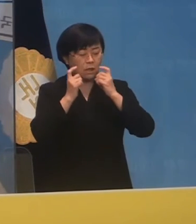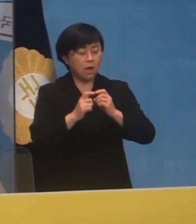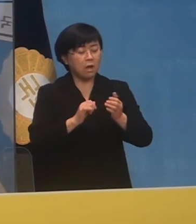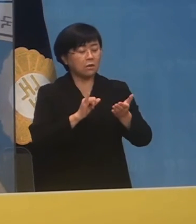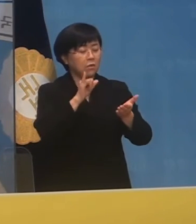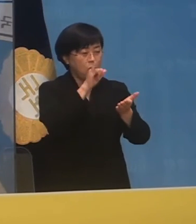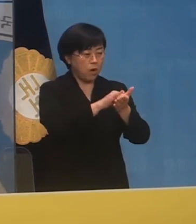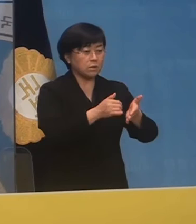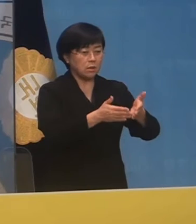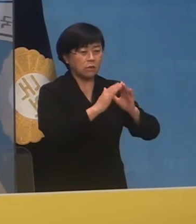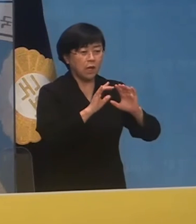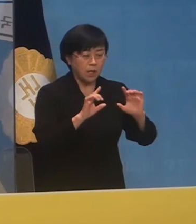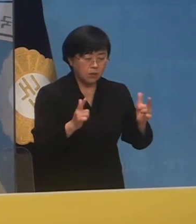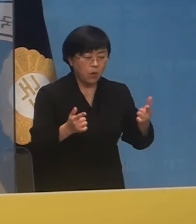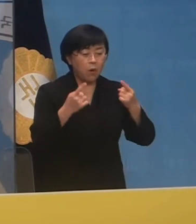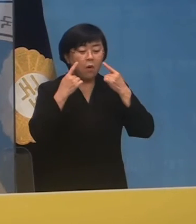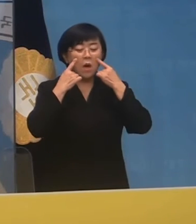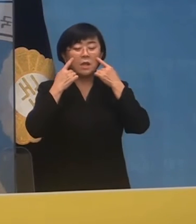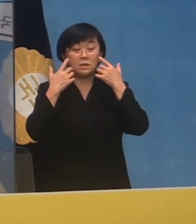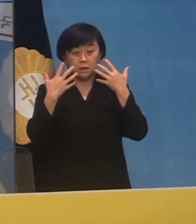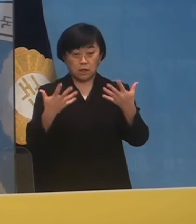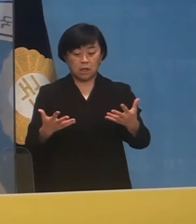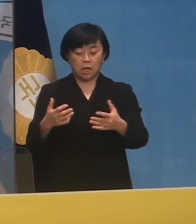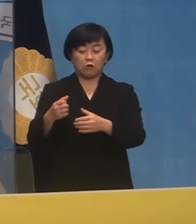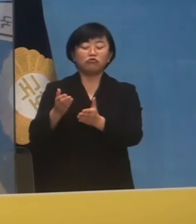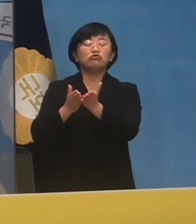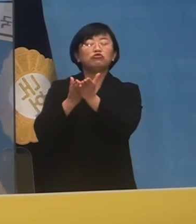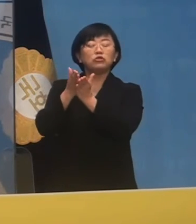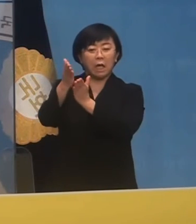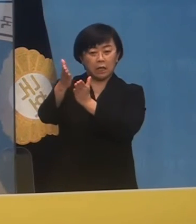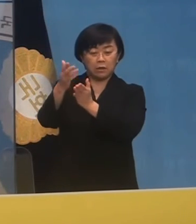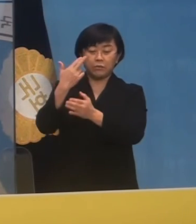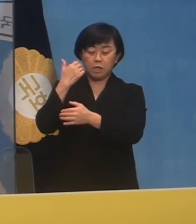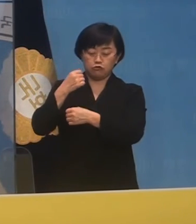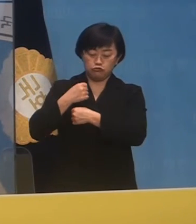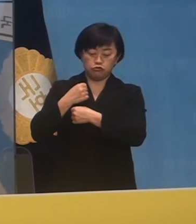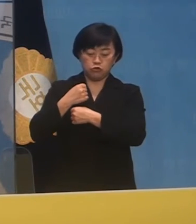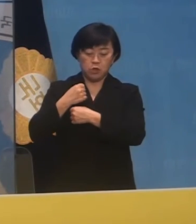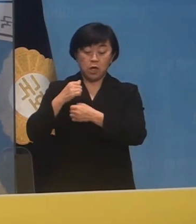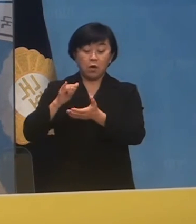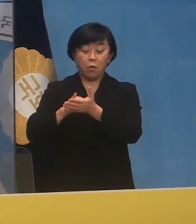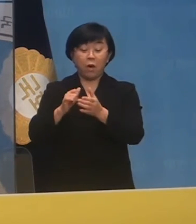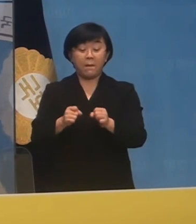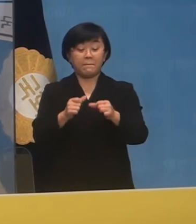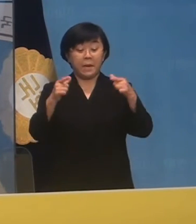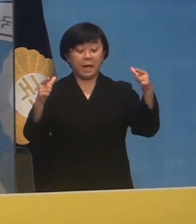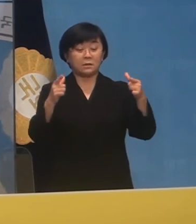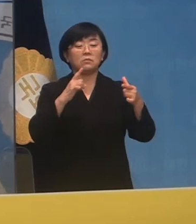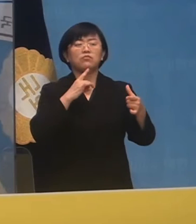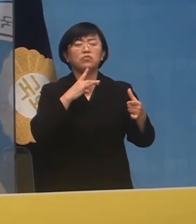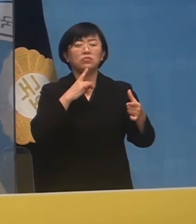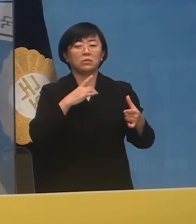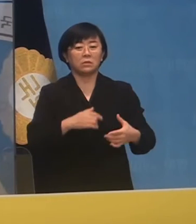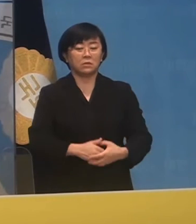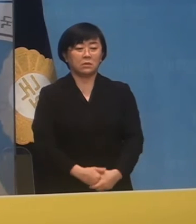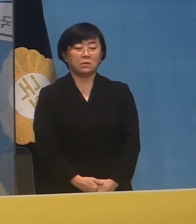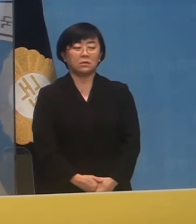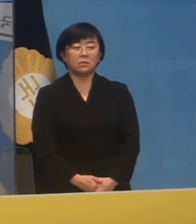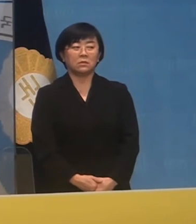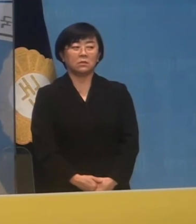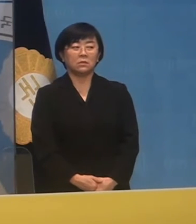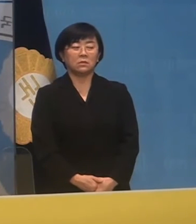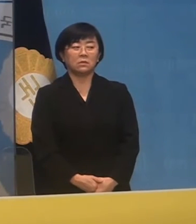건설하는 것이 아니라 명백히 군산의 미군공항 확장 사업에 불과한 것입니다.